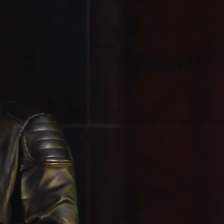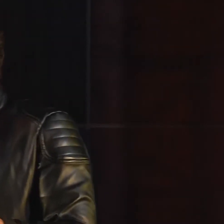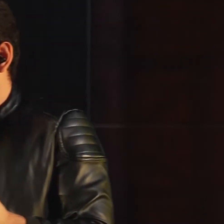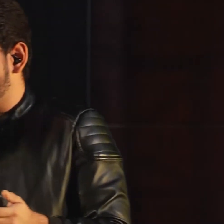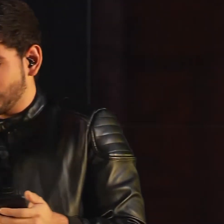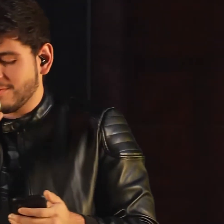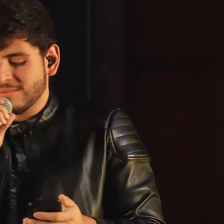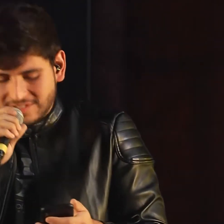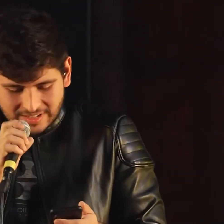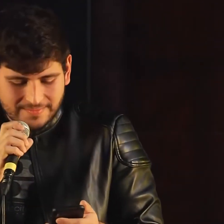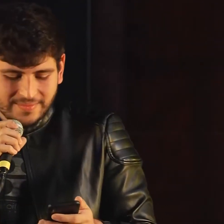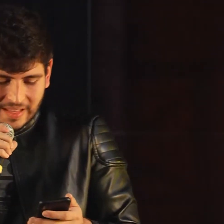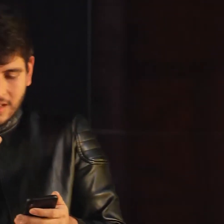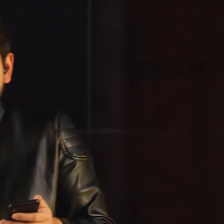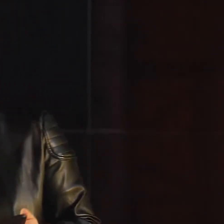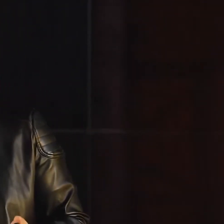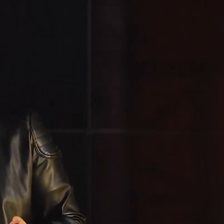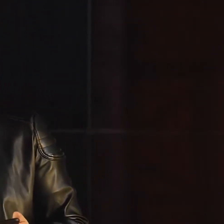persecution roams.